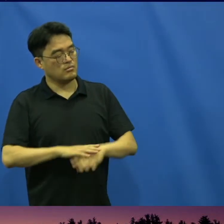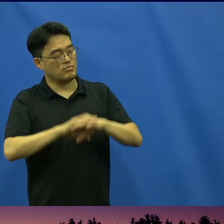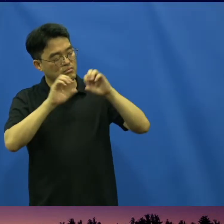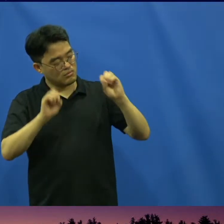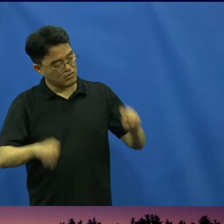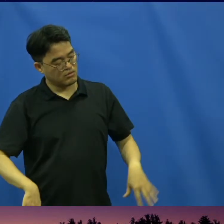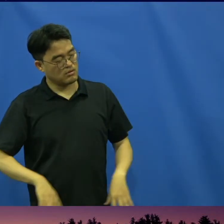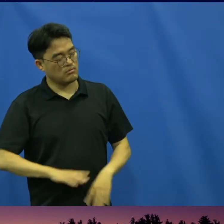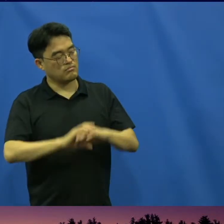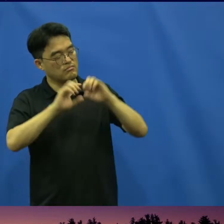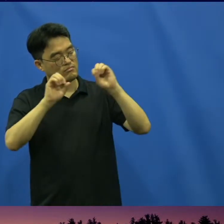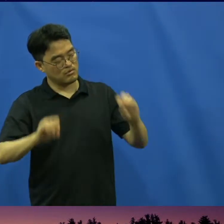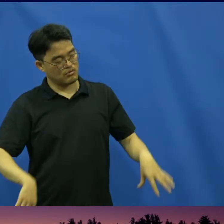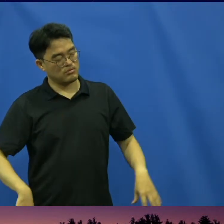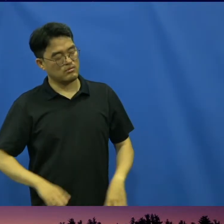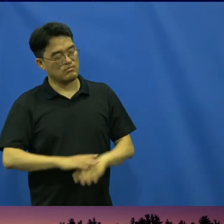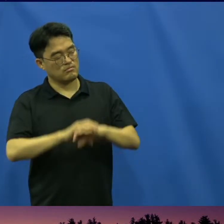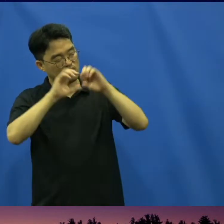여러분 오늘